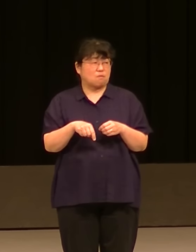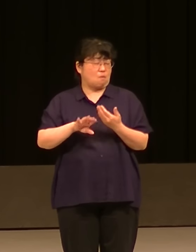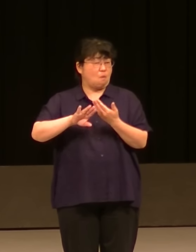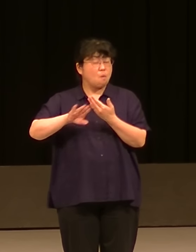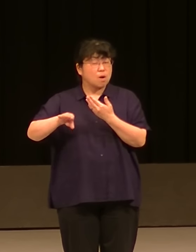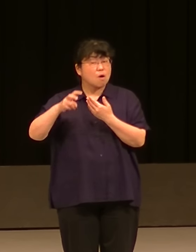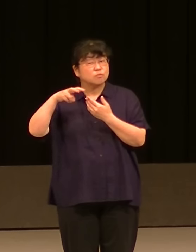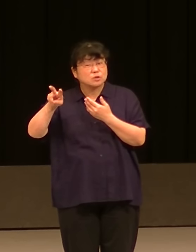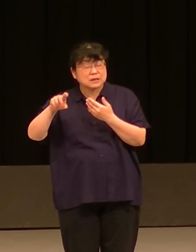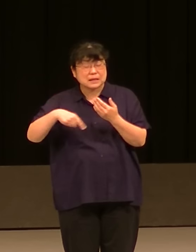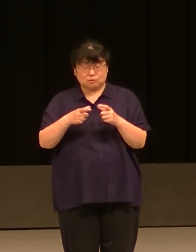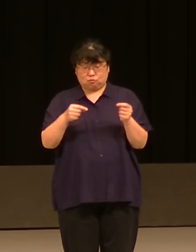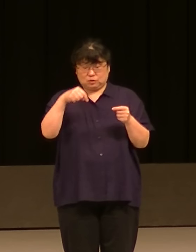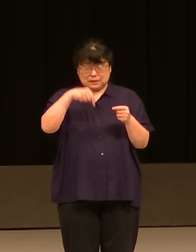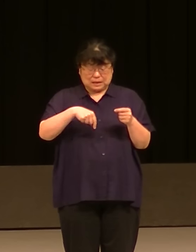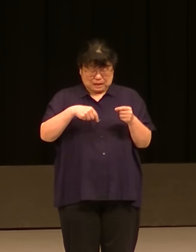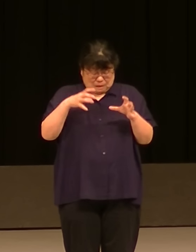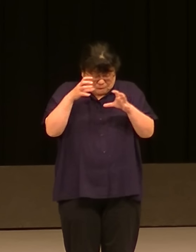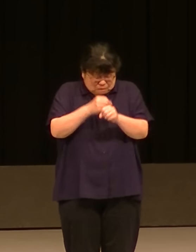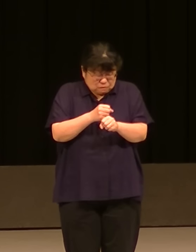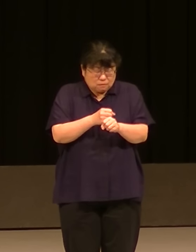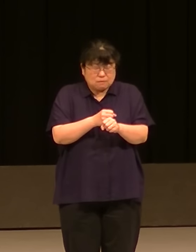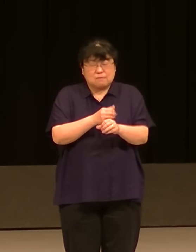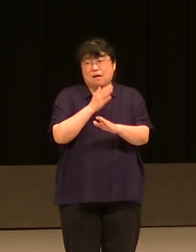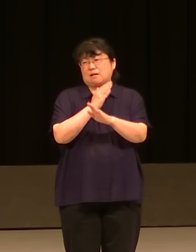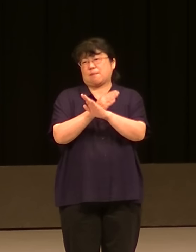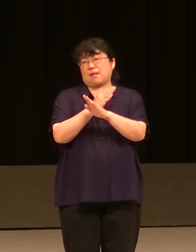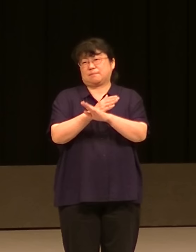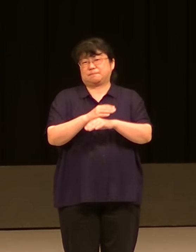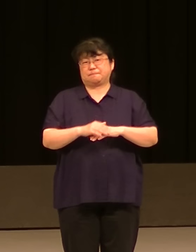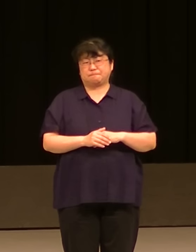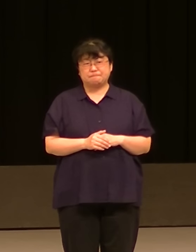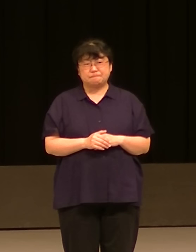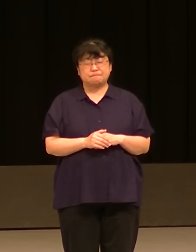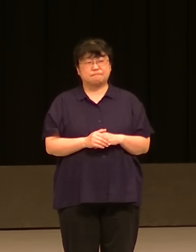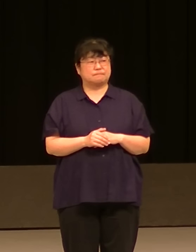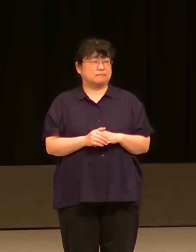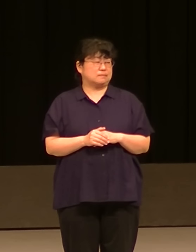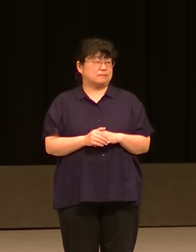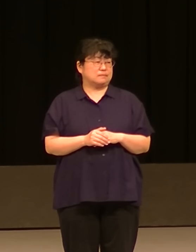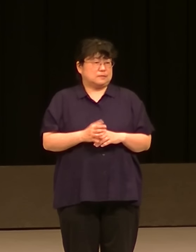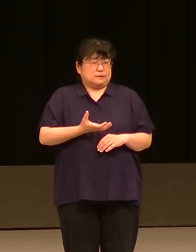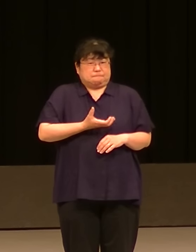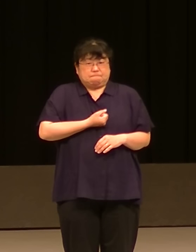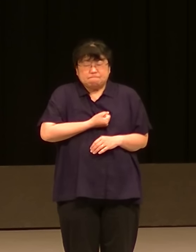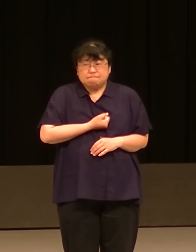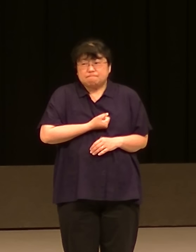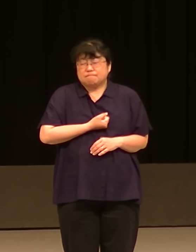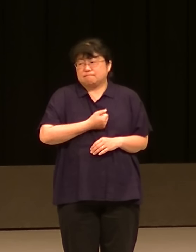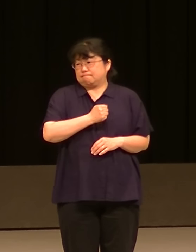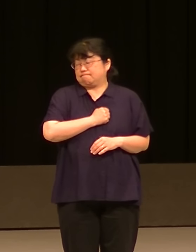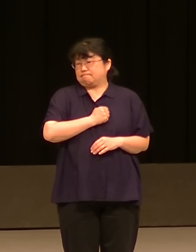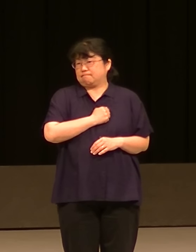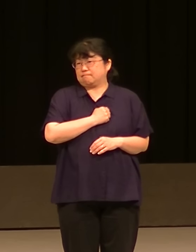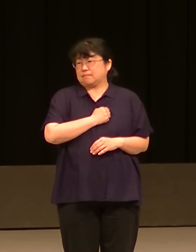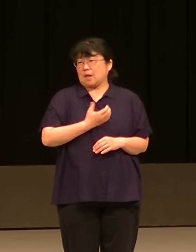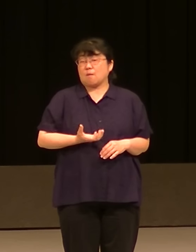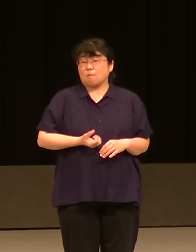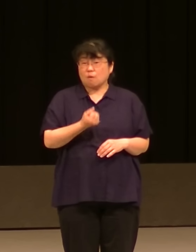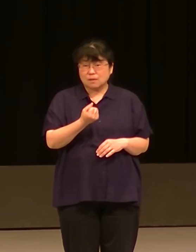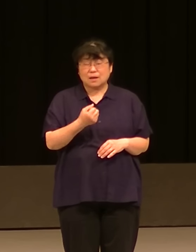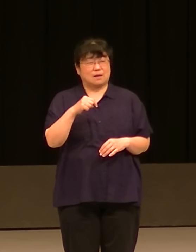自分の国のことばっかり考えてはていてはいけない、ということを肝に銘じていて、そして、